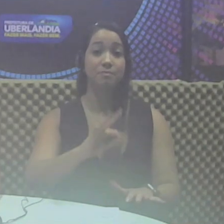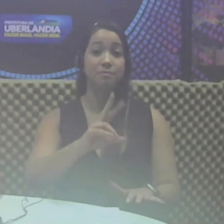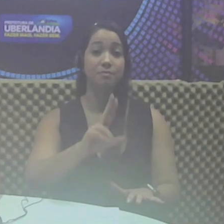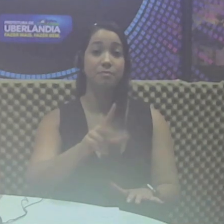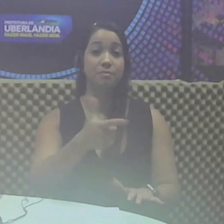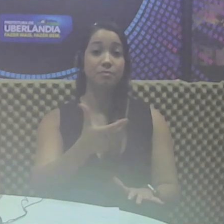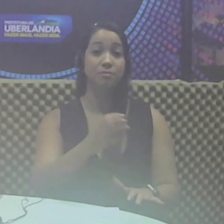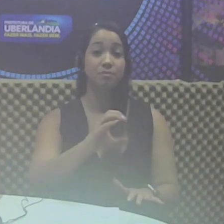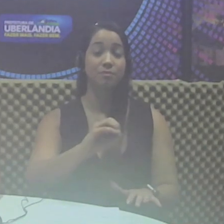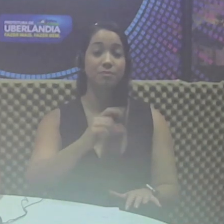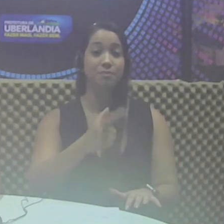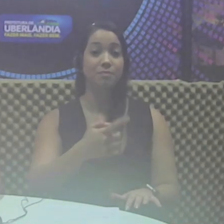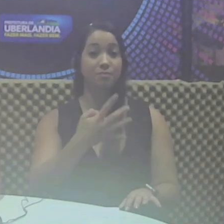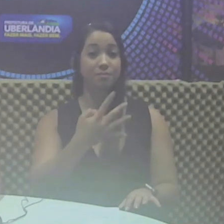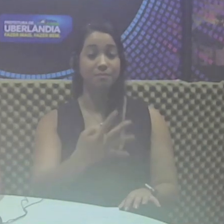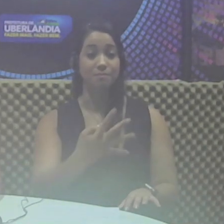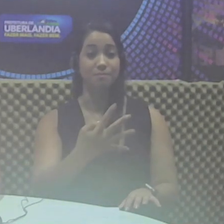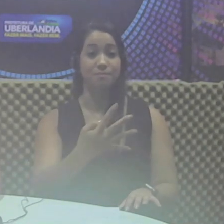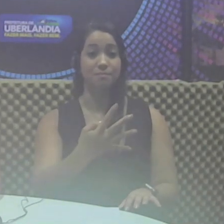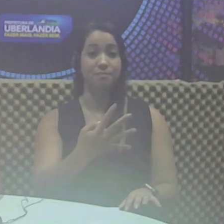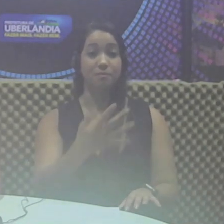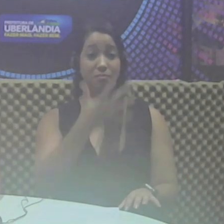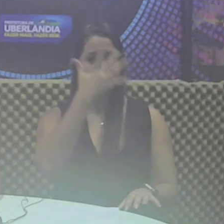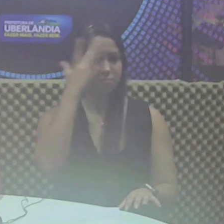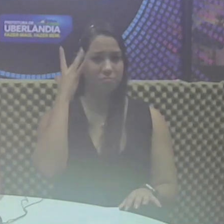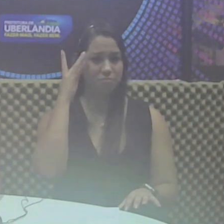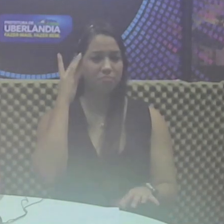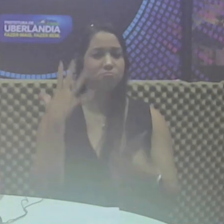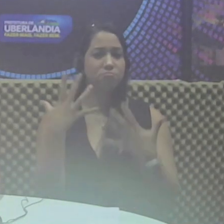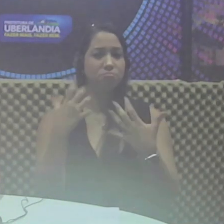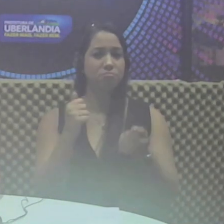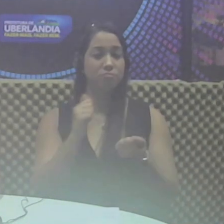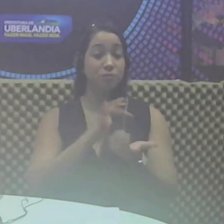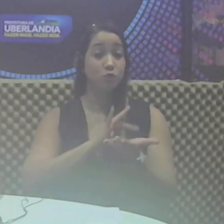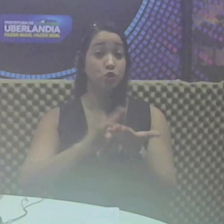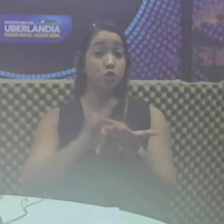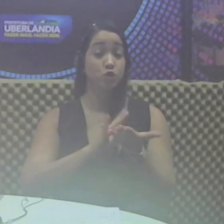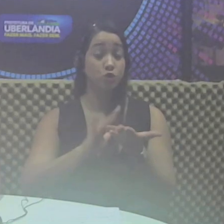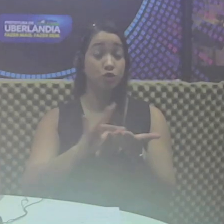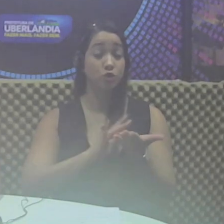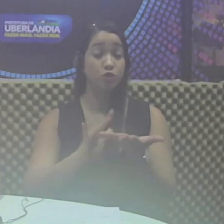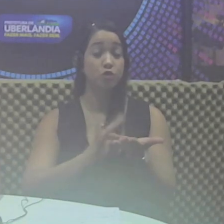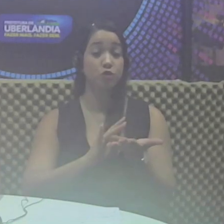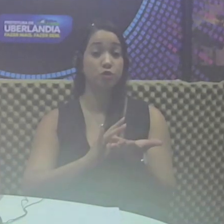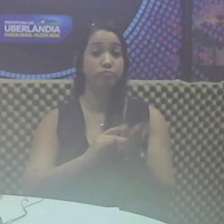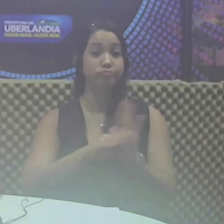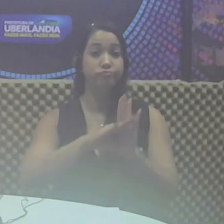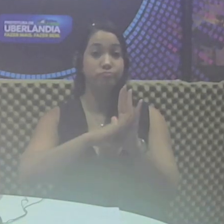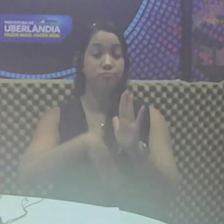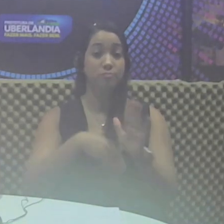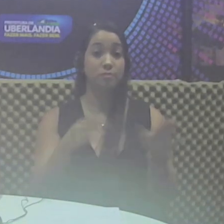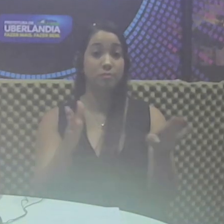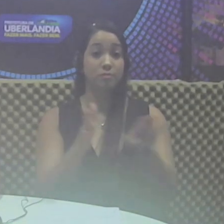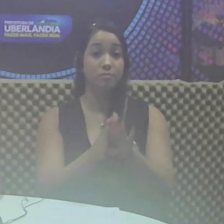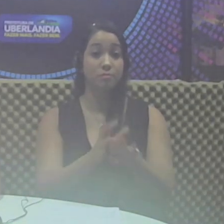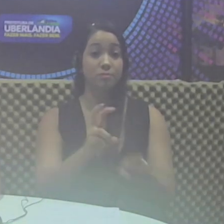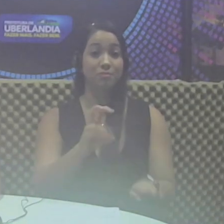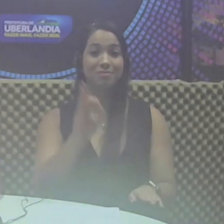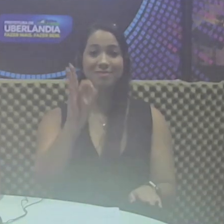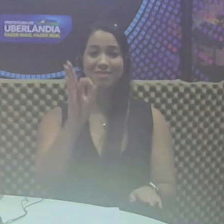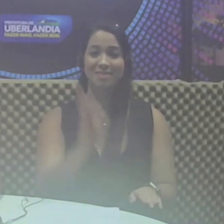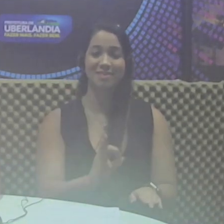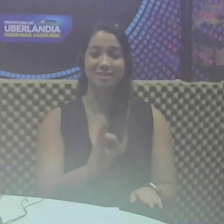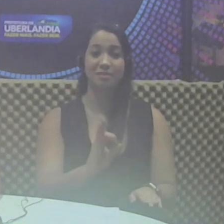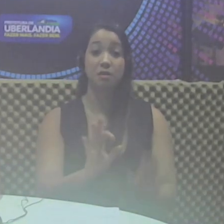Urbano 2024. Para quem aderiu ao sistema online e o IPTU digital, o abatimento chega a 5%. Já